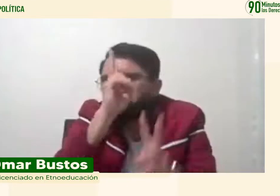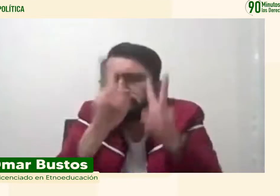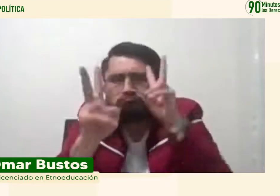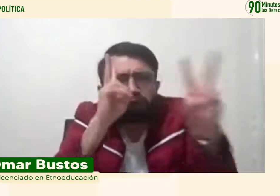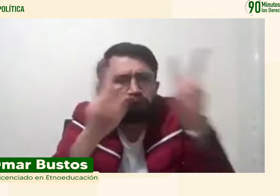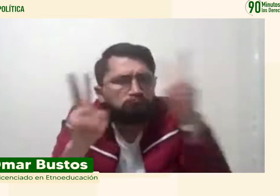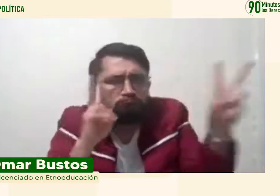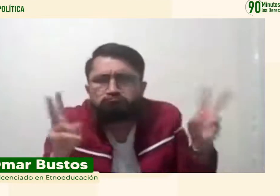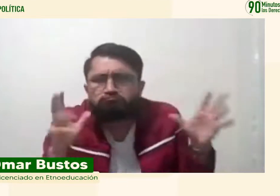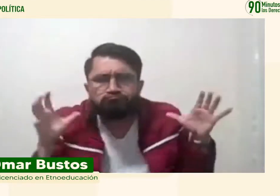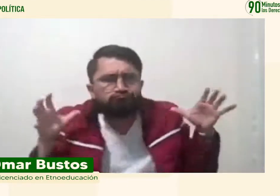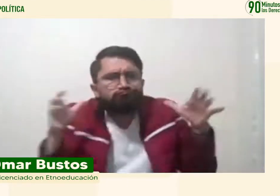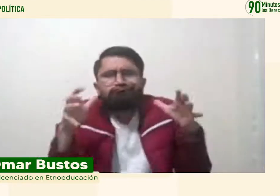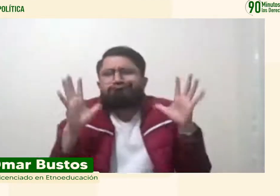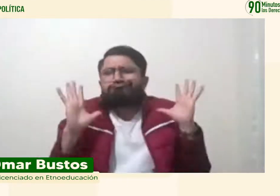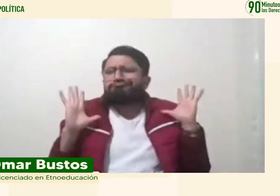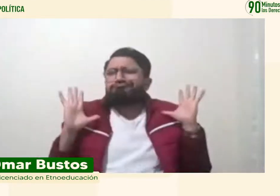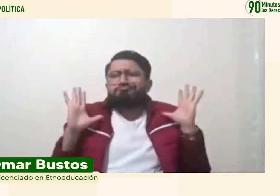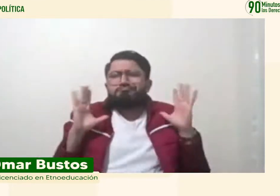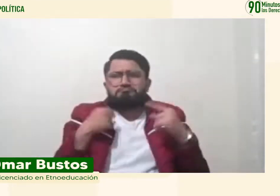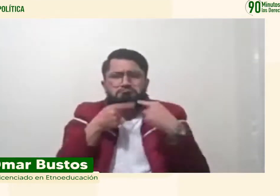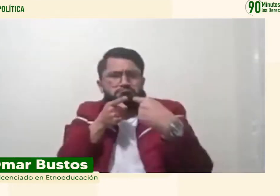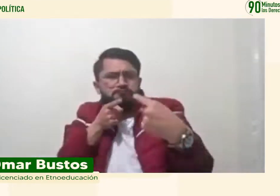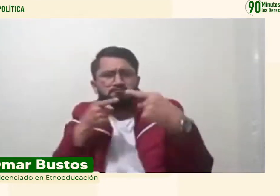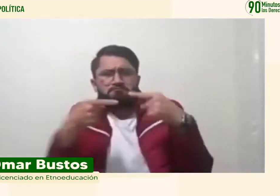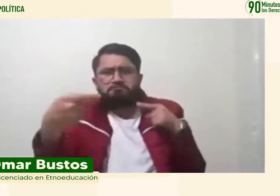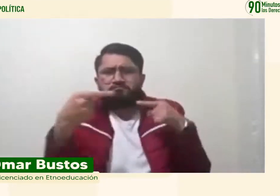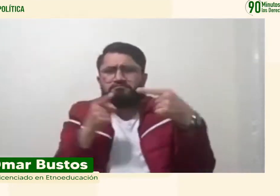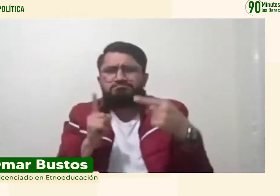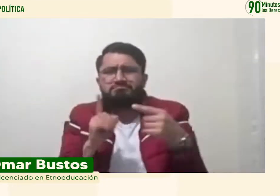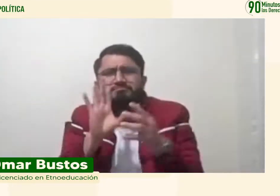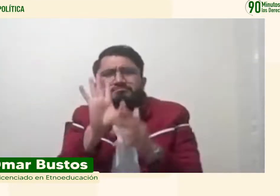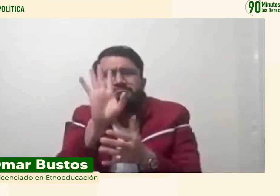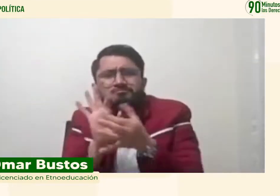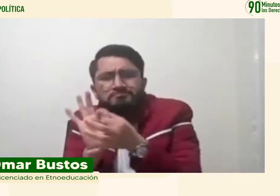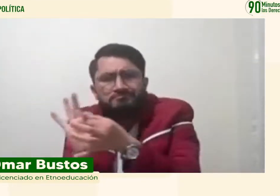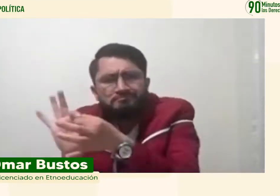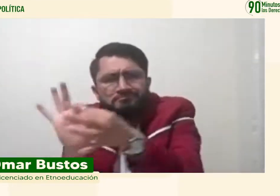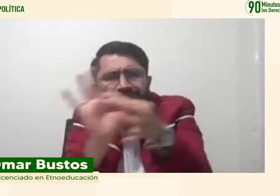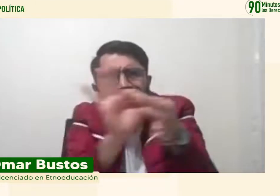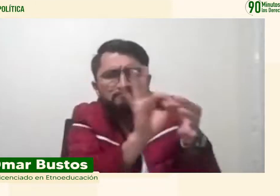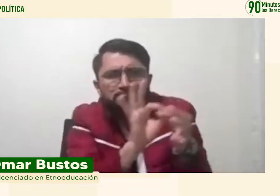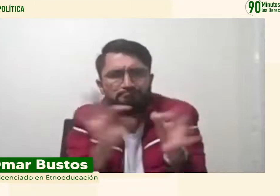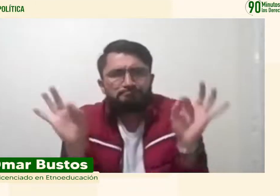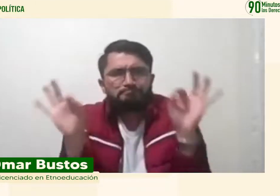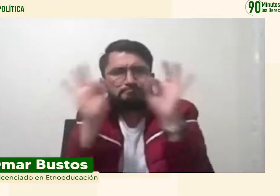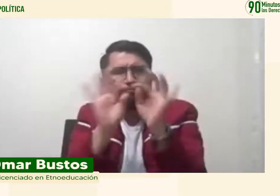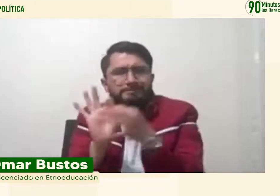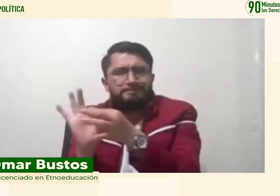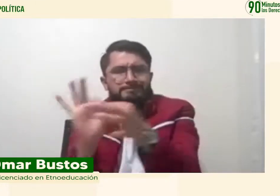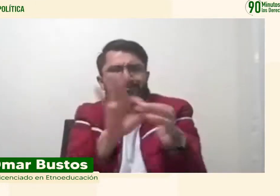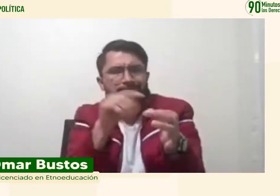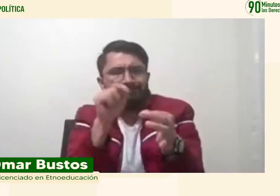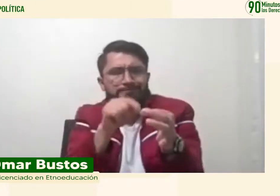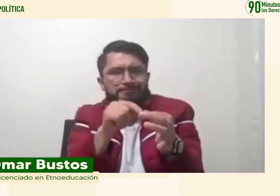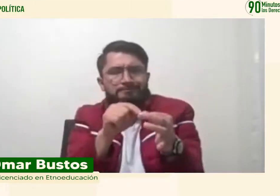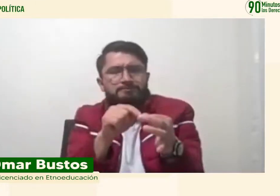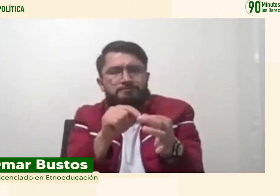fajardo cada uno tiene su opinión y respetable hay debates al respecto pero sin embargo es importante una